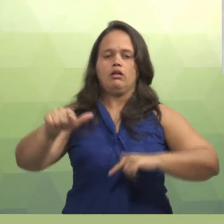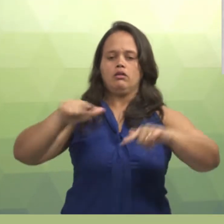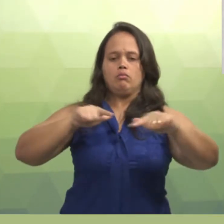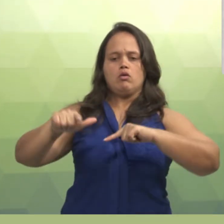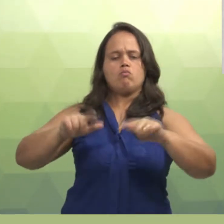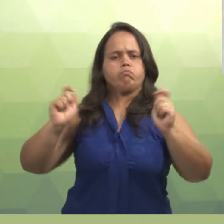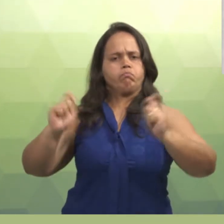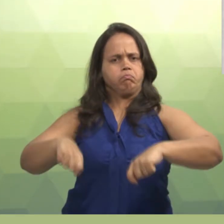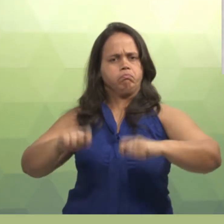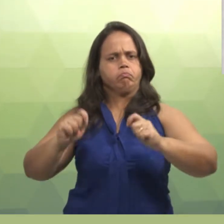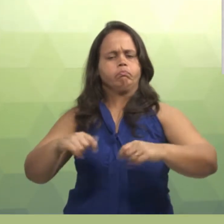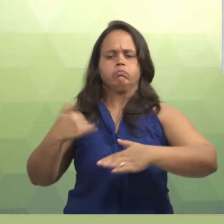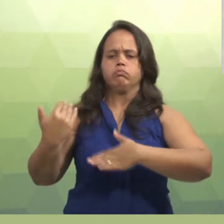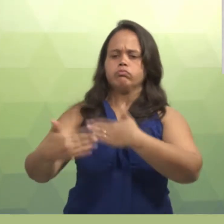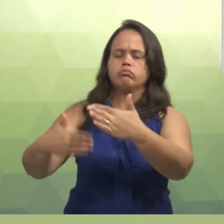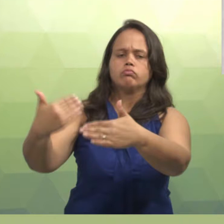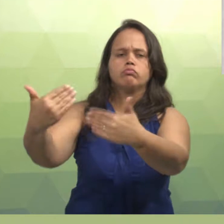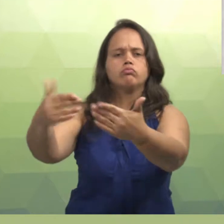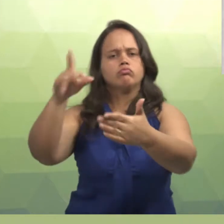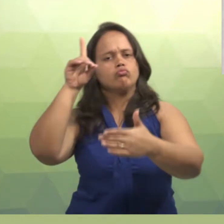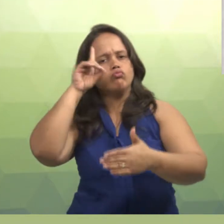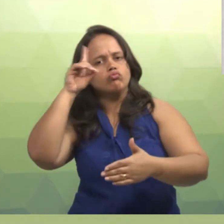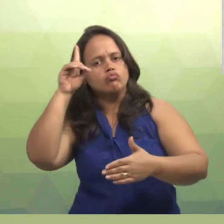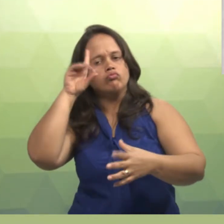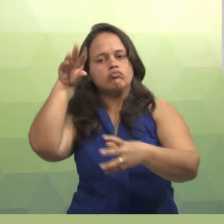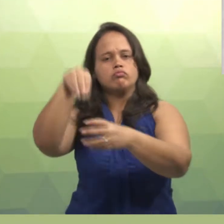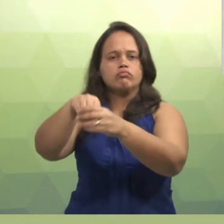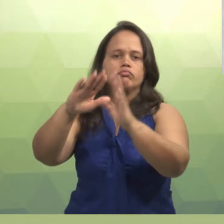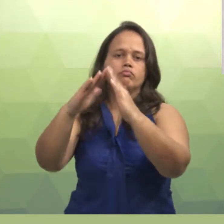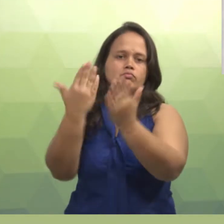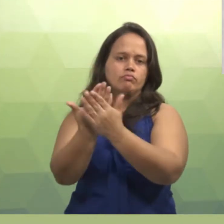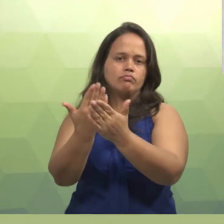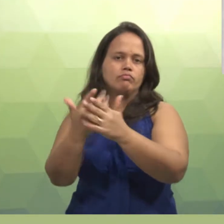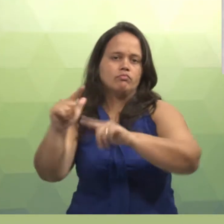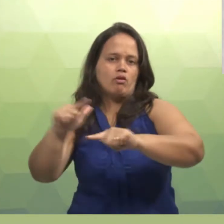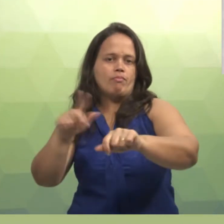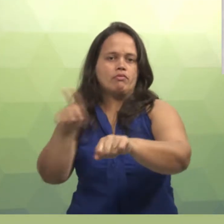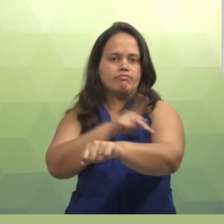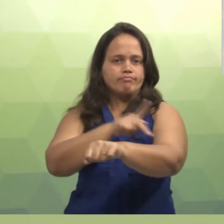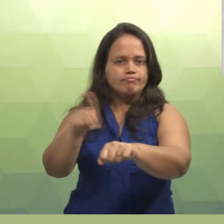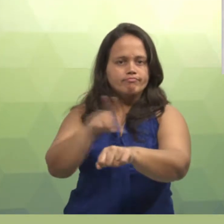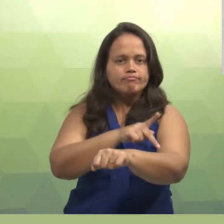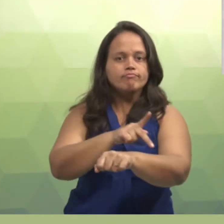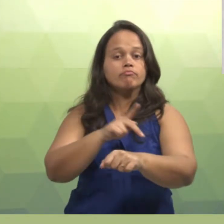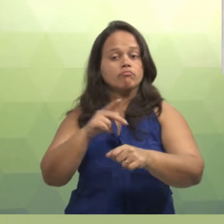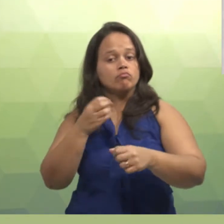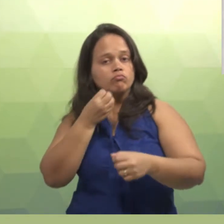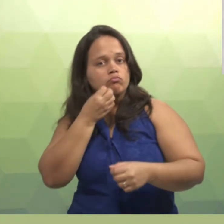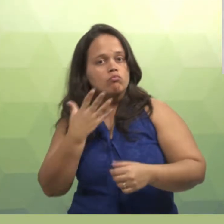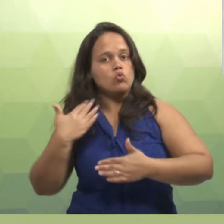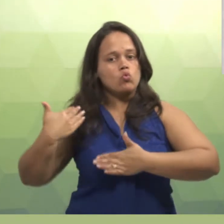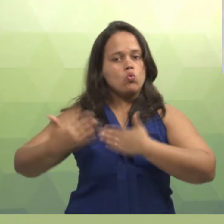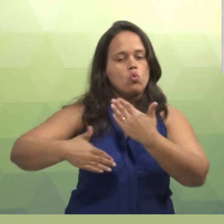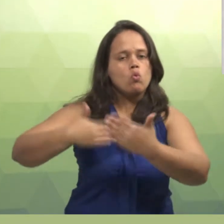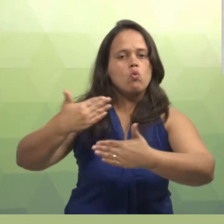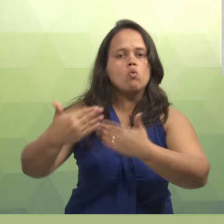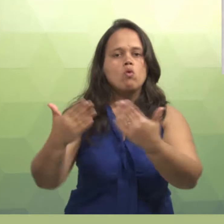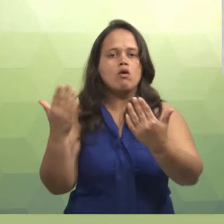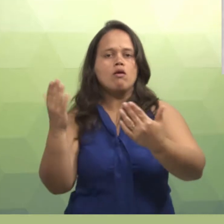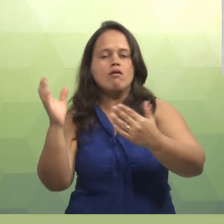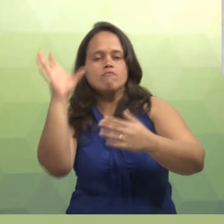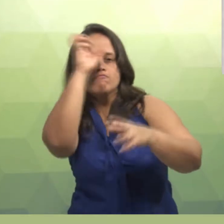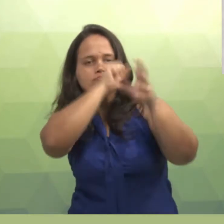pedagógico. Isso implica na busca do autoaperfeiçoamento, do gosto daquilo que faz, ter a vaidade de ser um